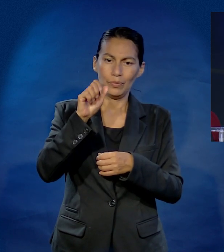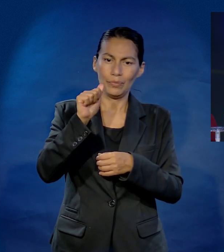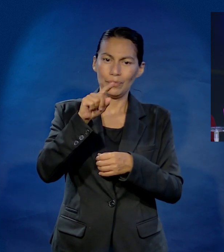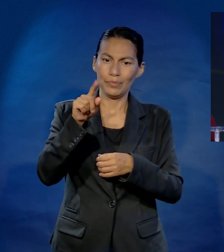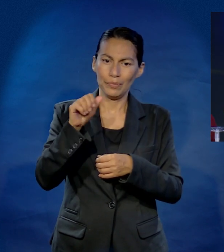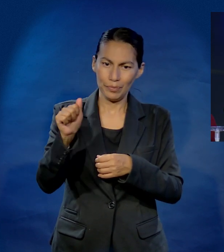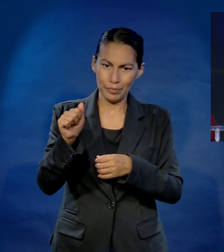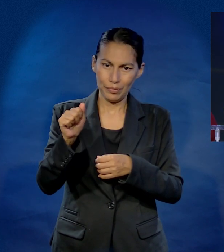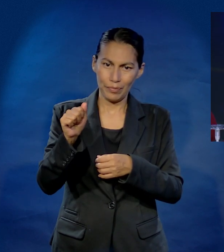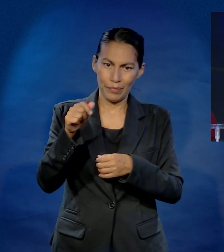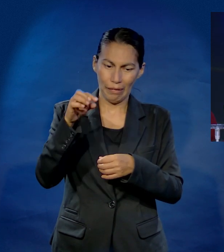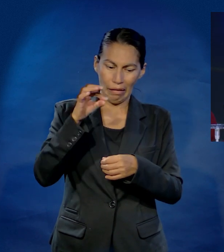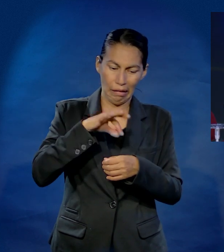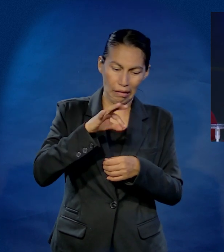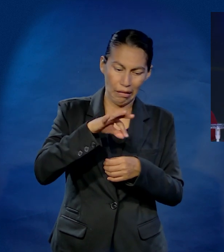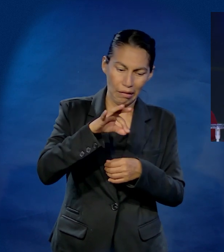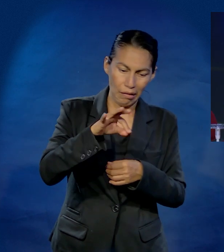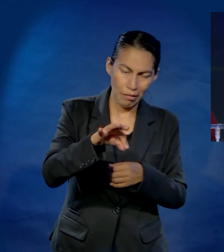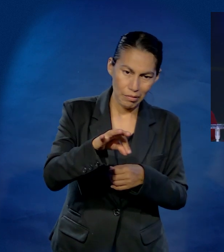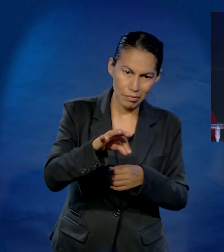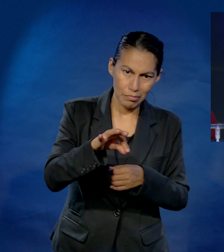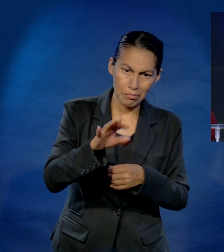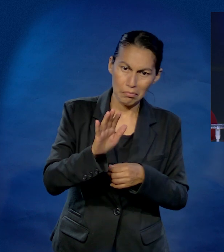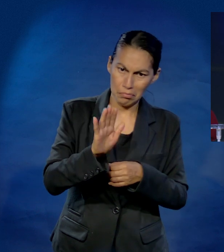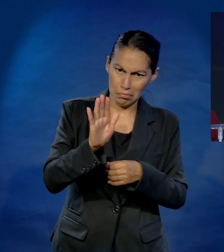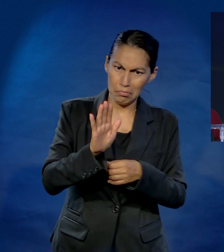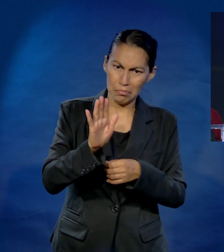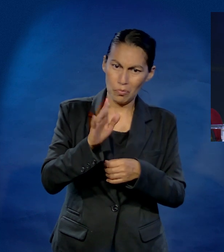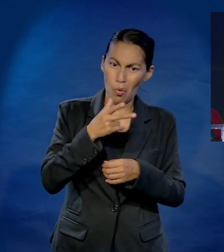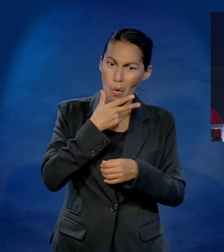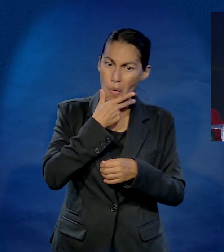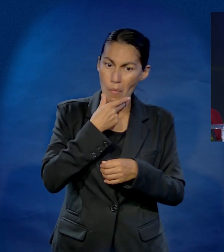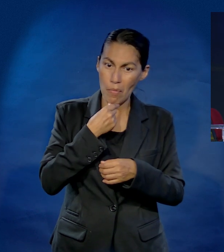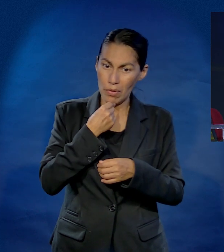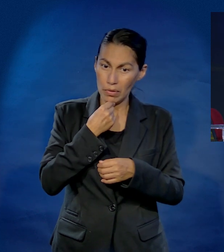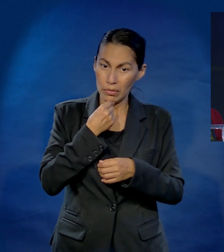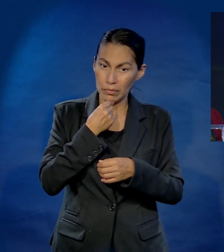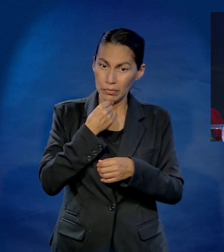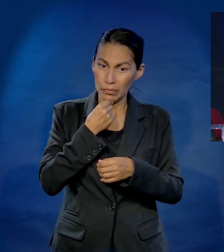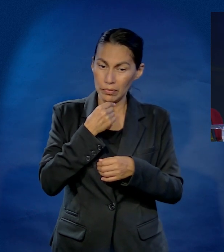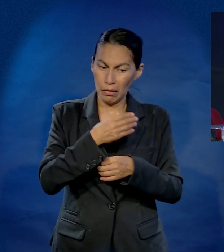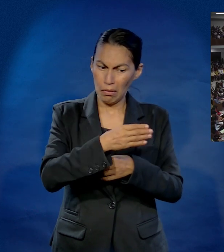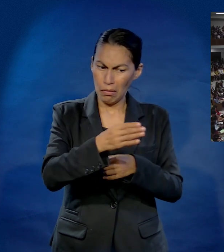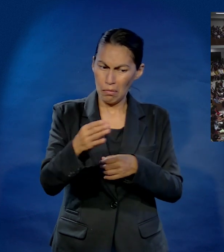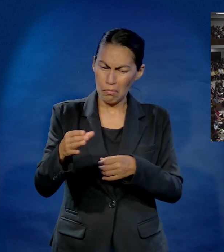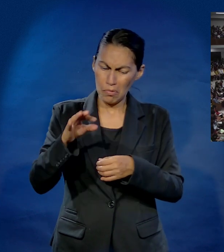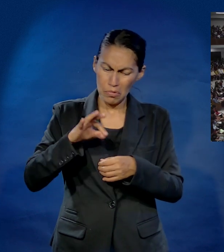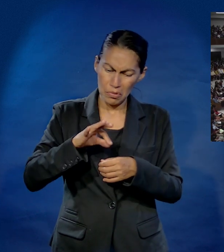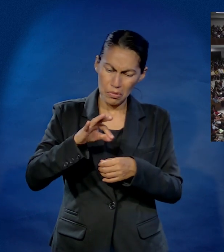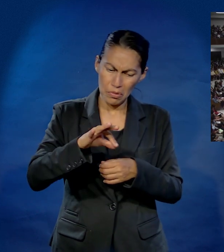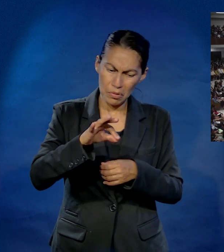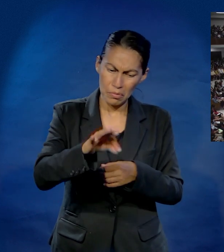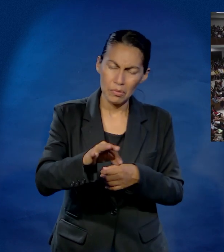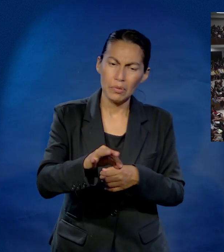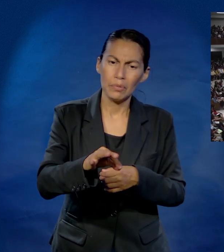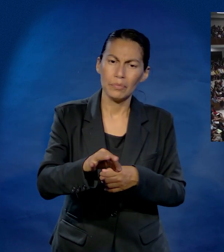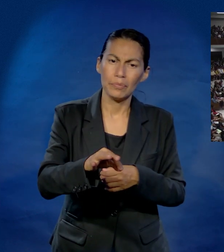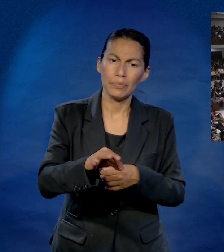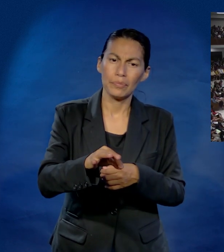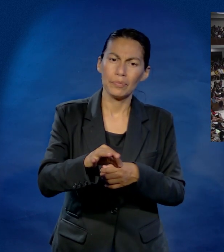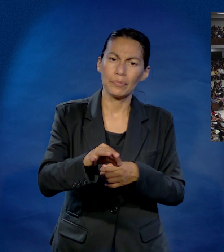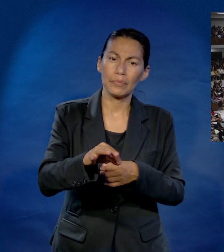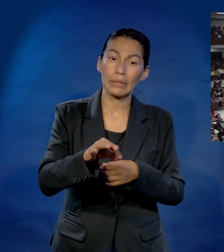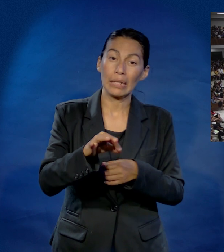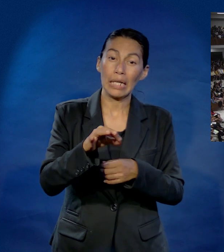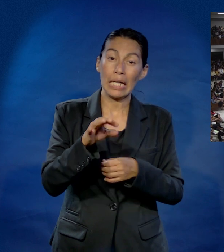de mostaza que un hombre tomó y sembró. Por favor, siga conmigo con detalle, porque al final voy a hacer una sencilla pero importante